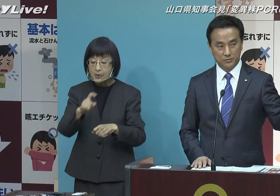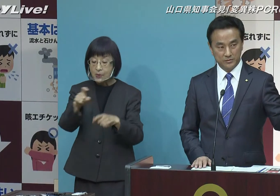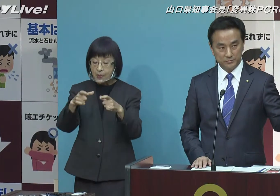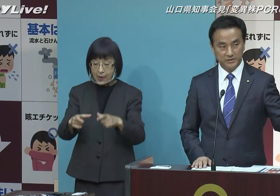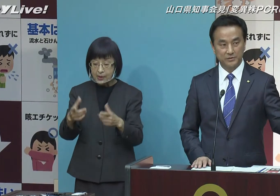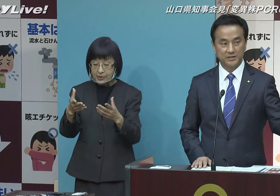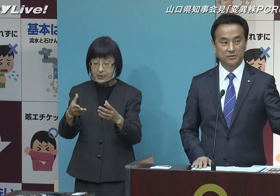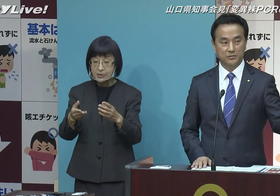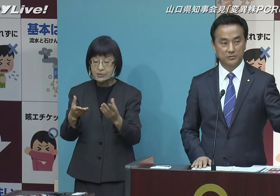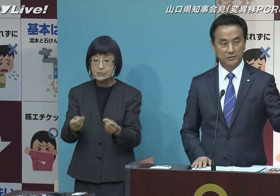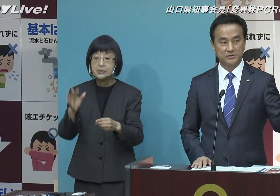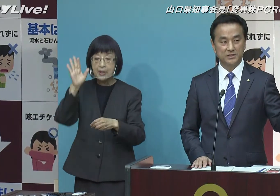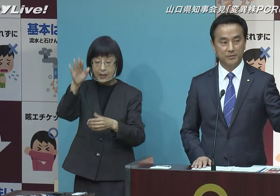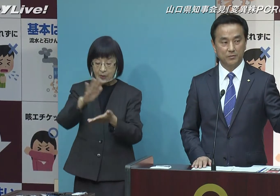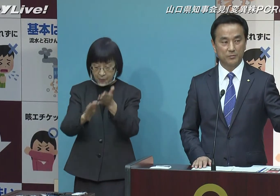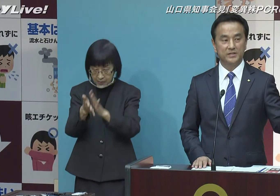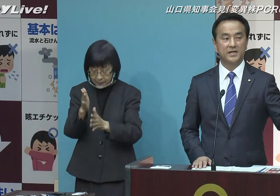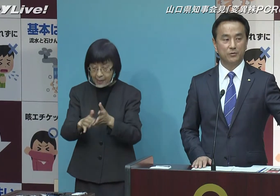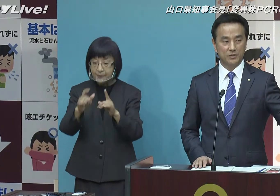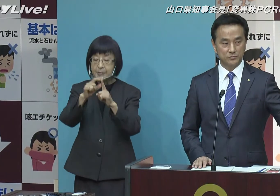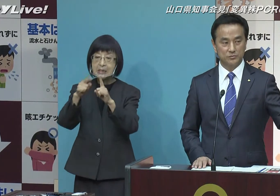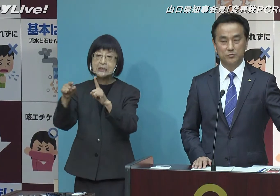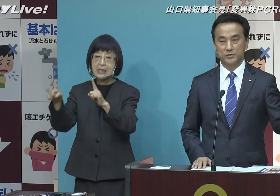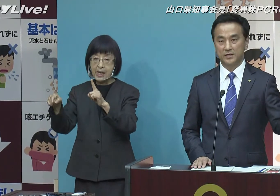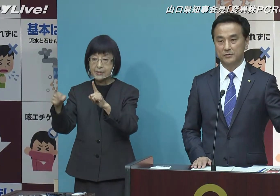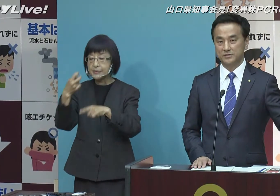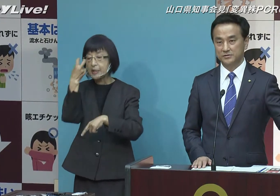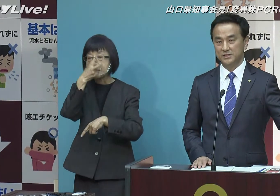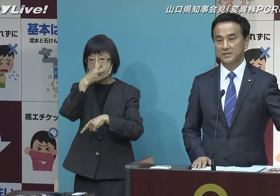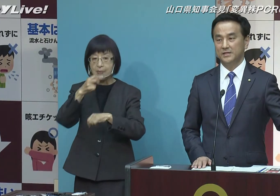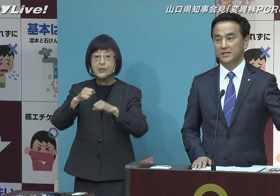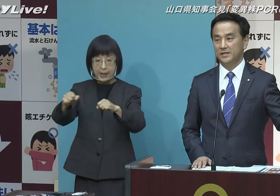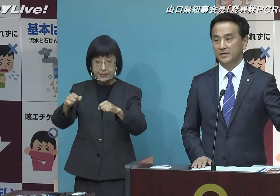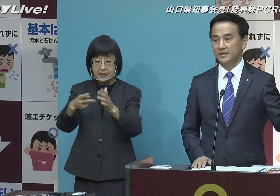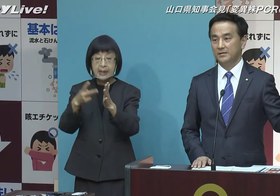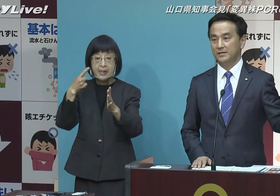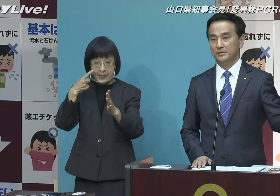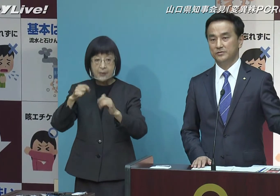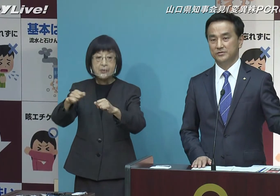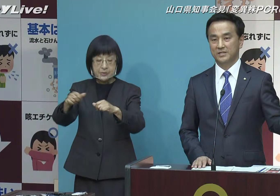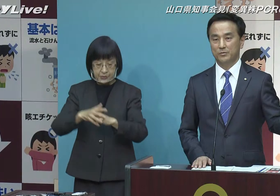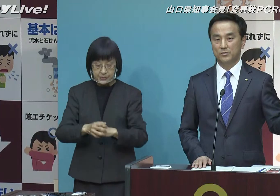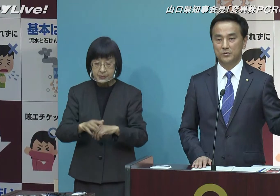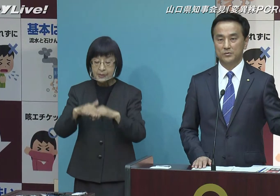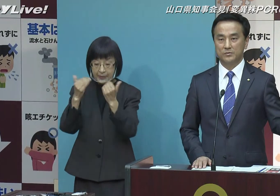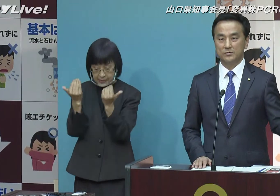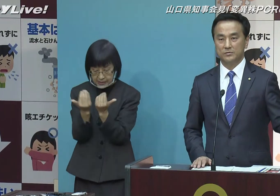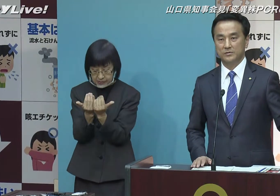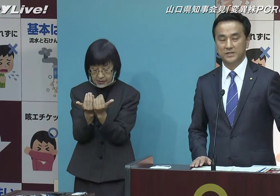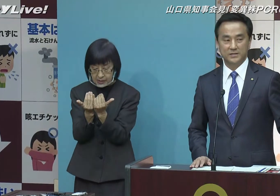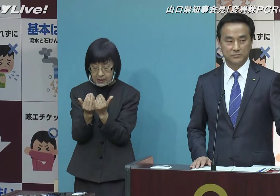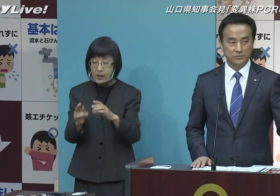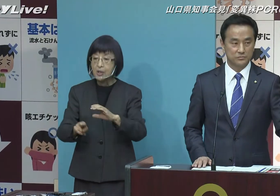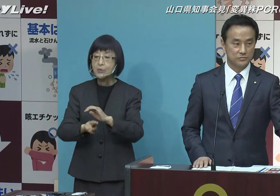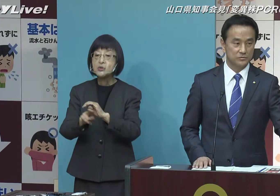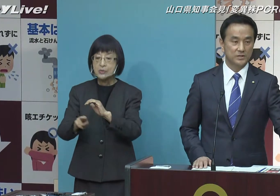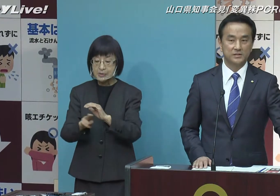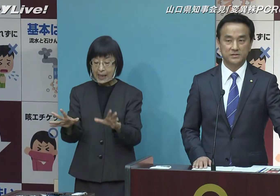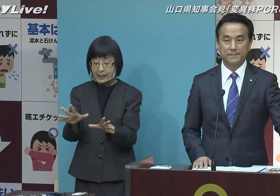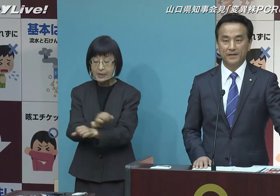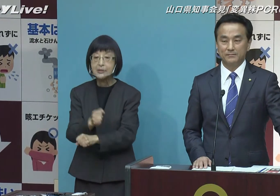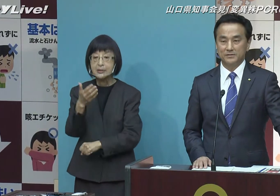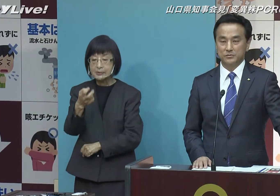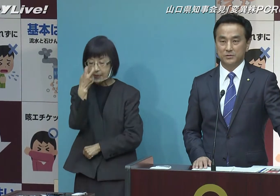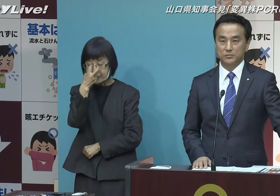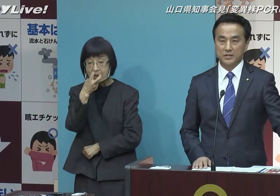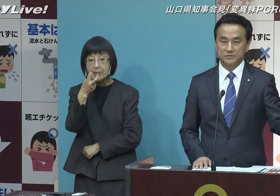した後、PCR 検査を確実に、まあ、これも2回行うということで、確実に、ウイルスがもう消えているという状態